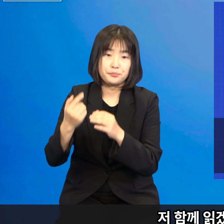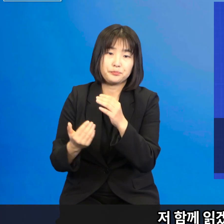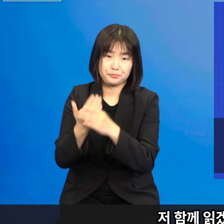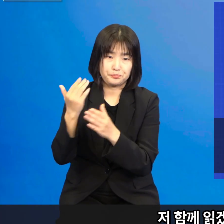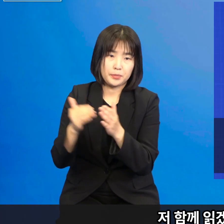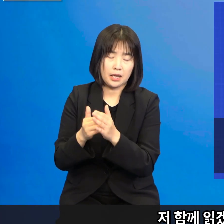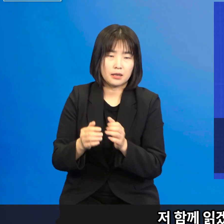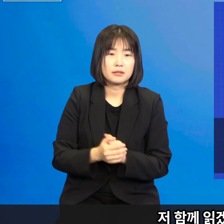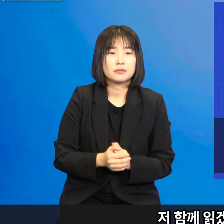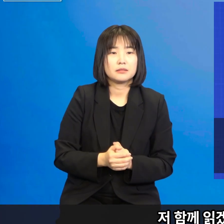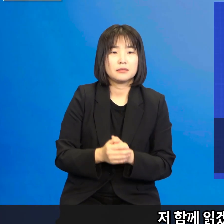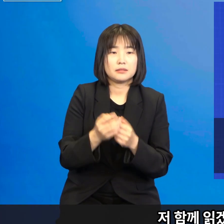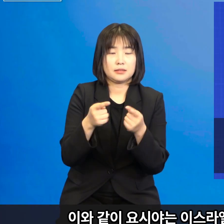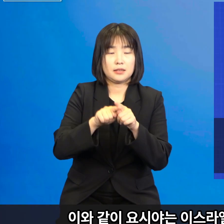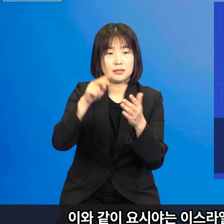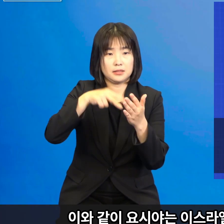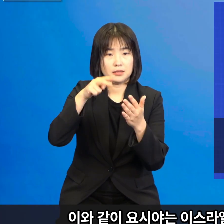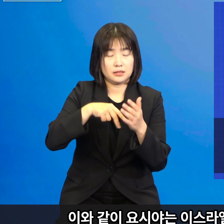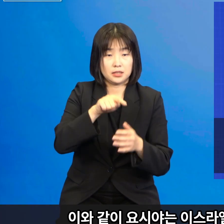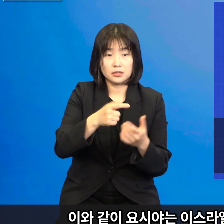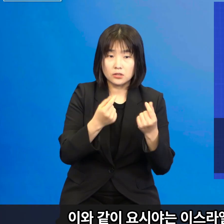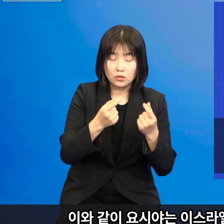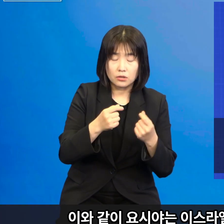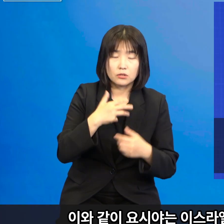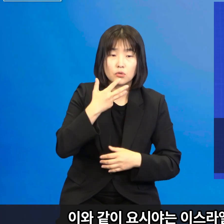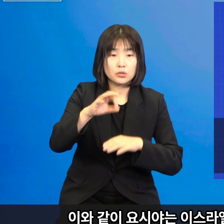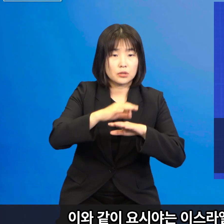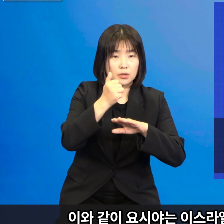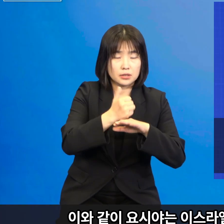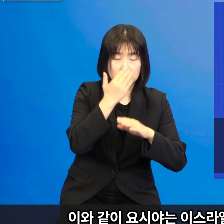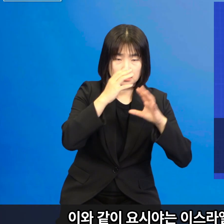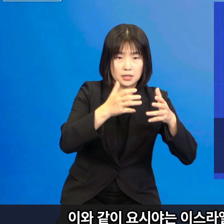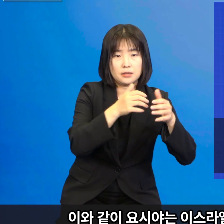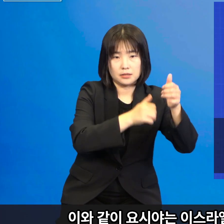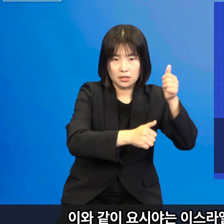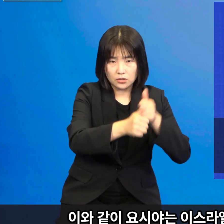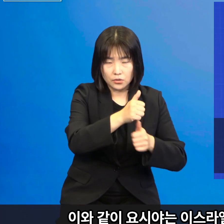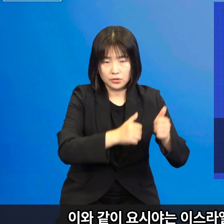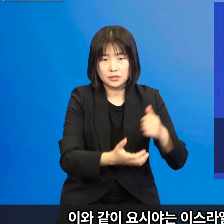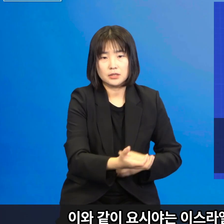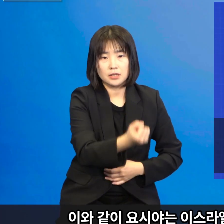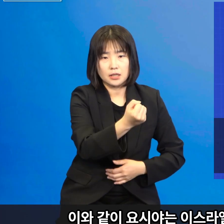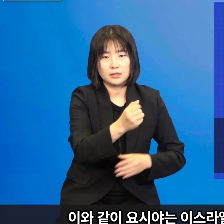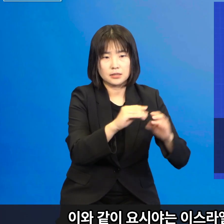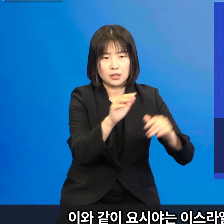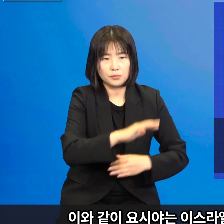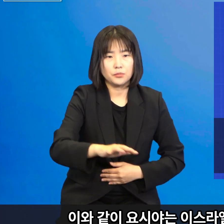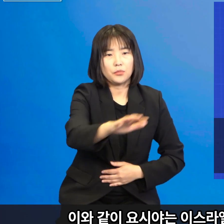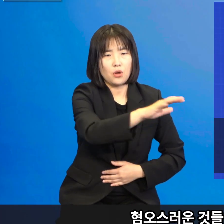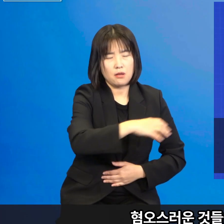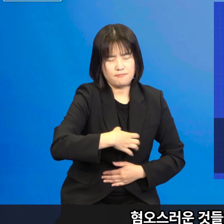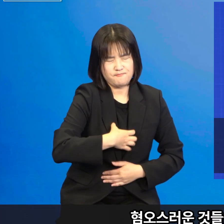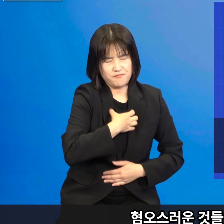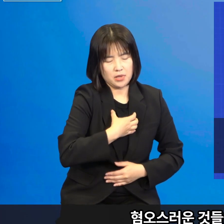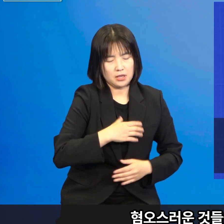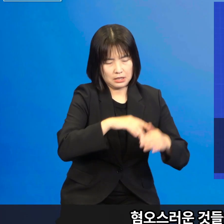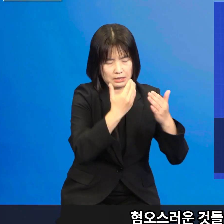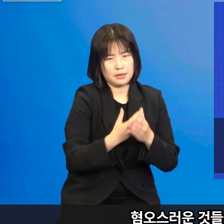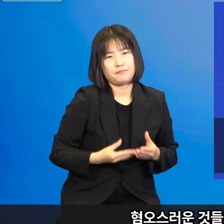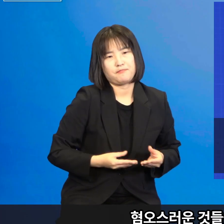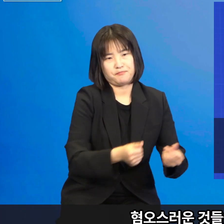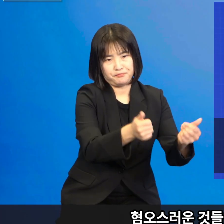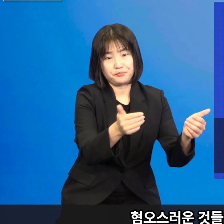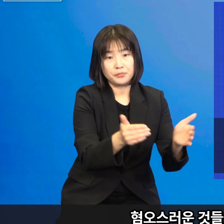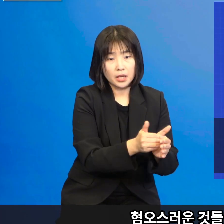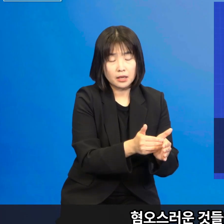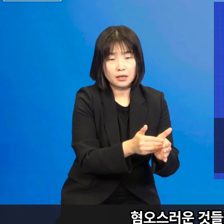함께 읽겠습니다. 시작. 이와 같이 요시야는 이스라엘 자손에게 속한 모든 땅에서 혐오스러운